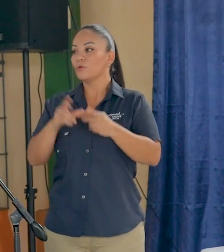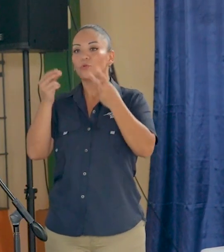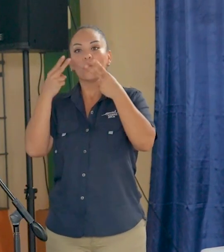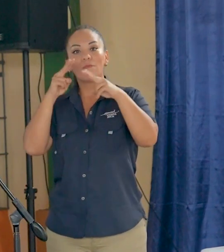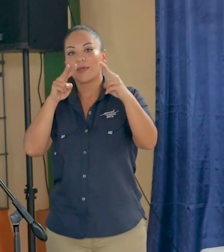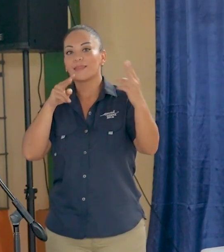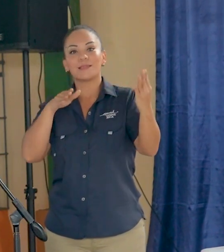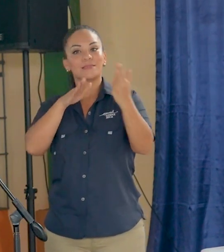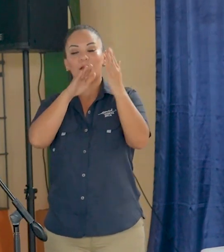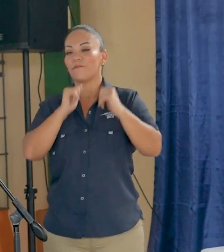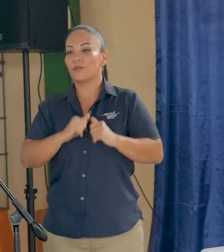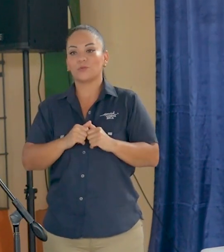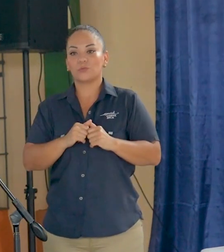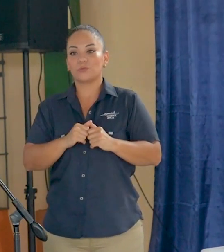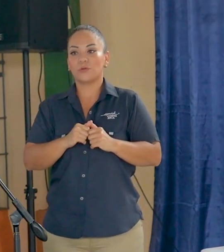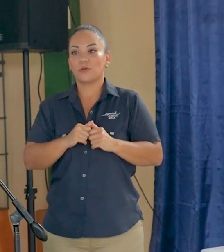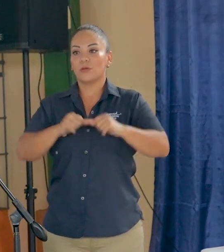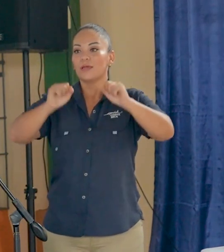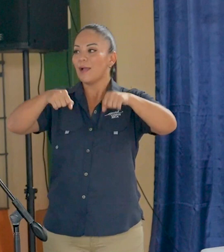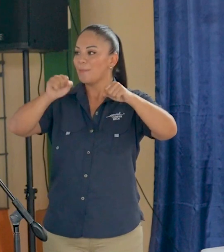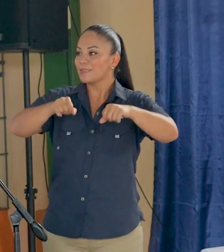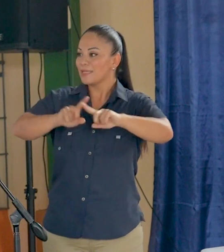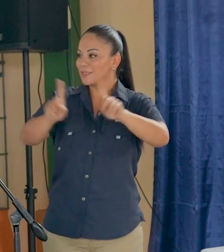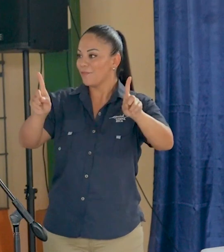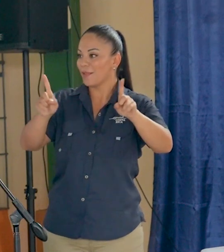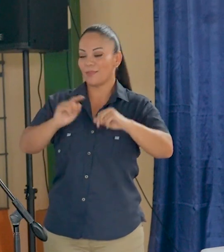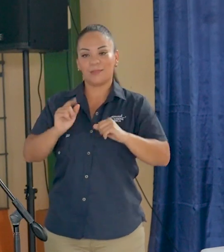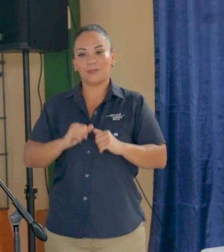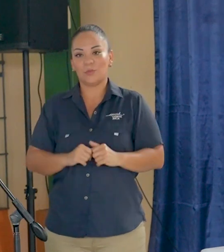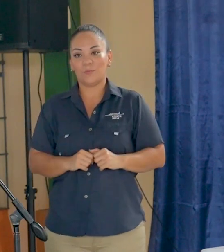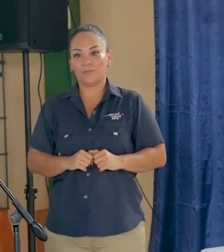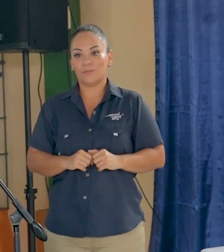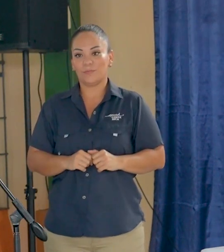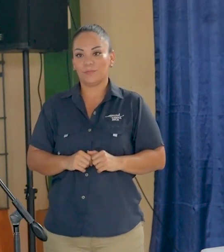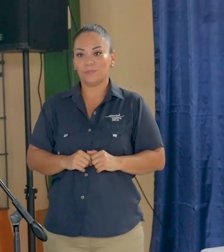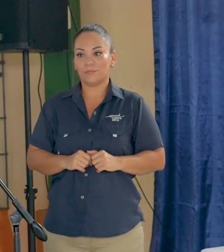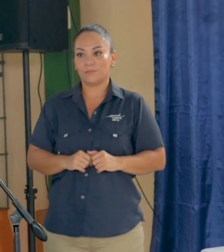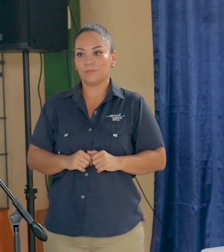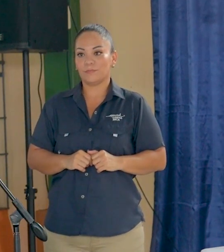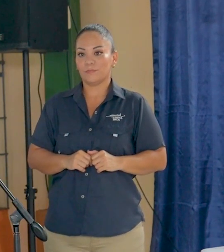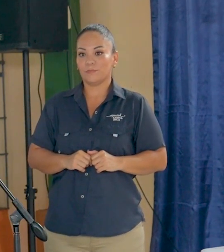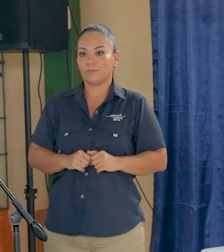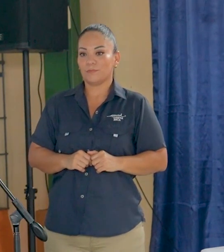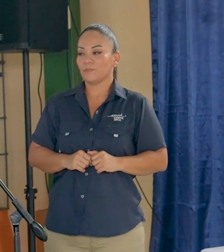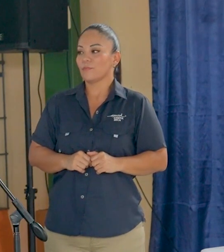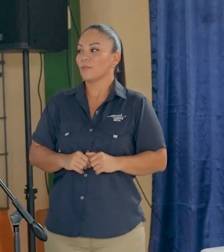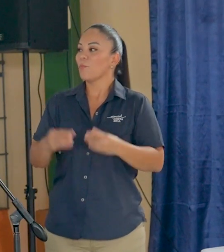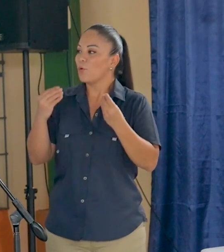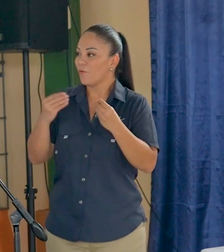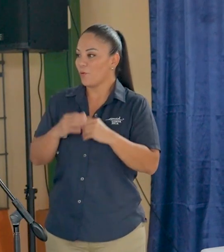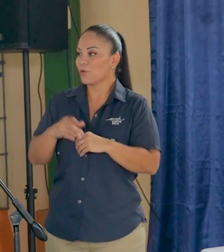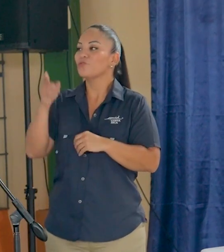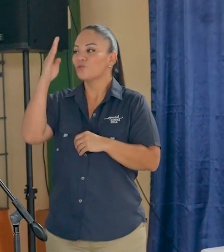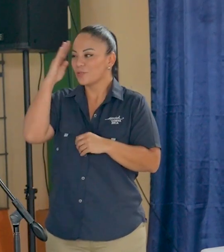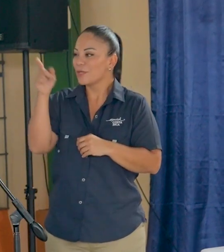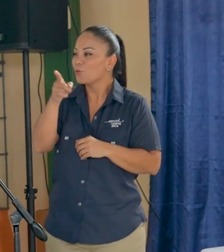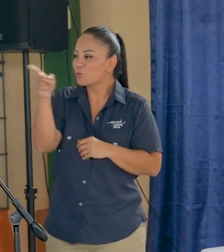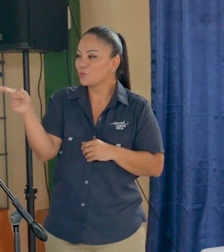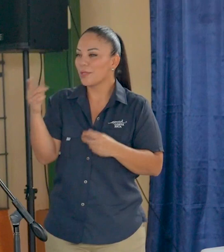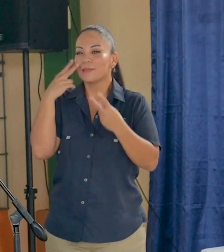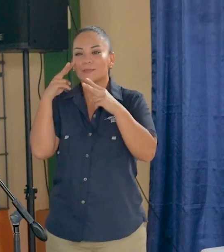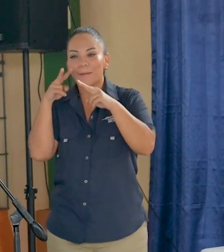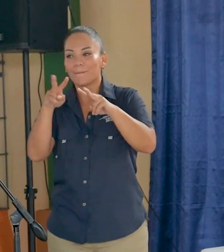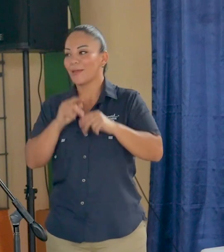desafíos ni capacidades diferentes. Por el amor de Dios, yo sé que ustedes ven